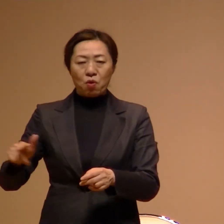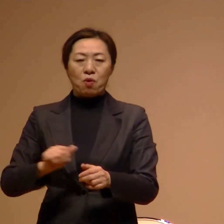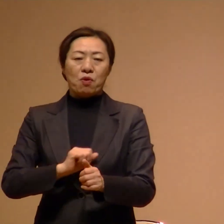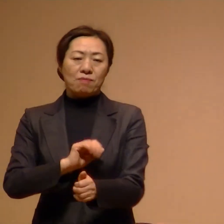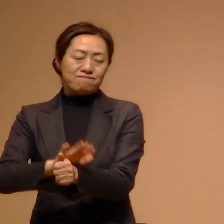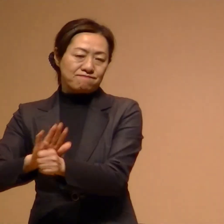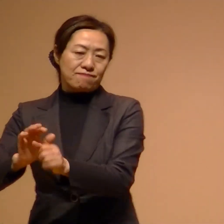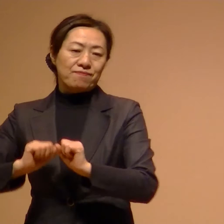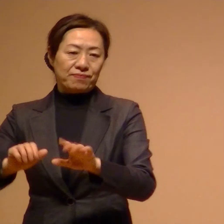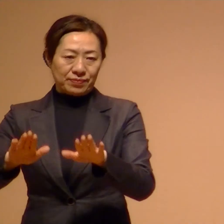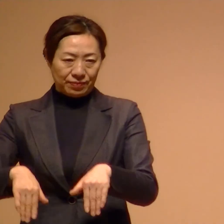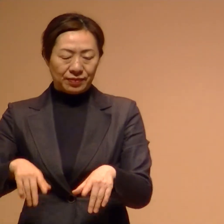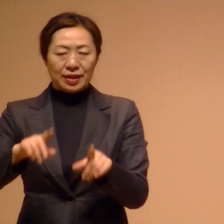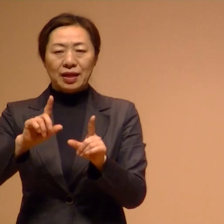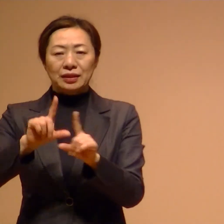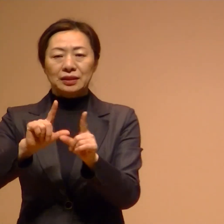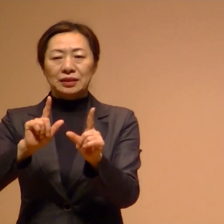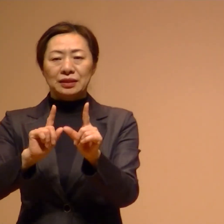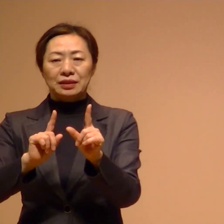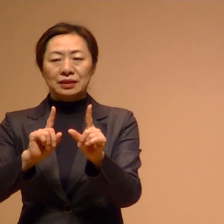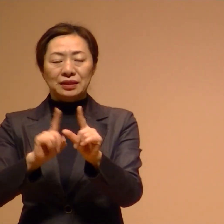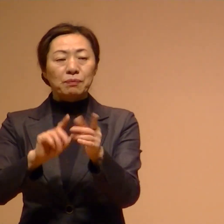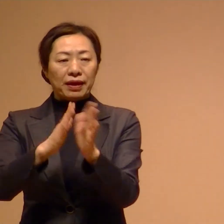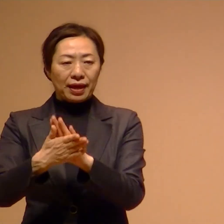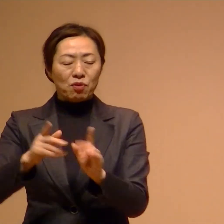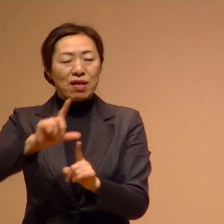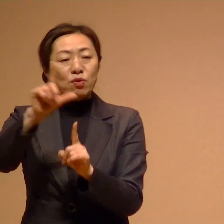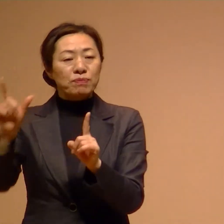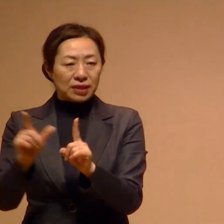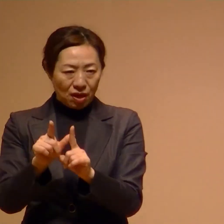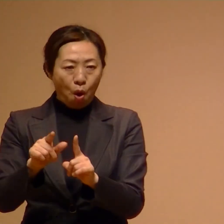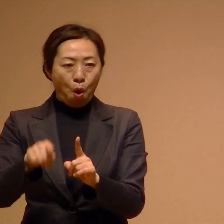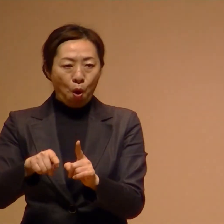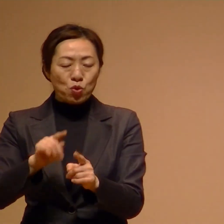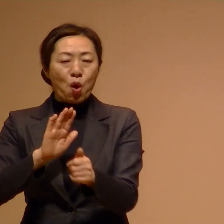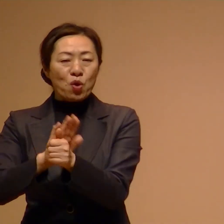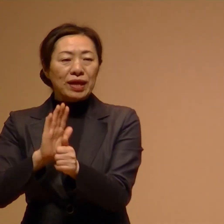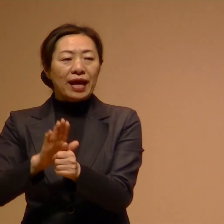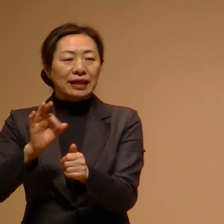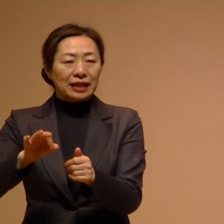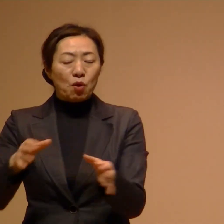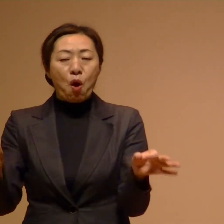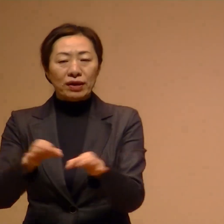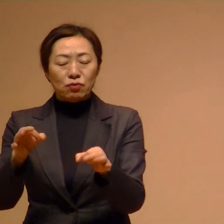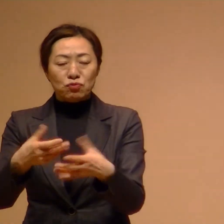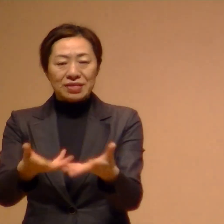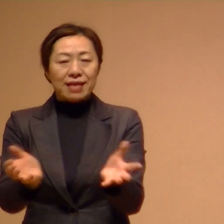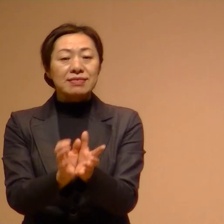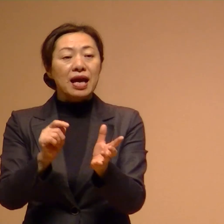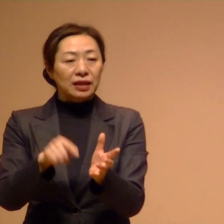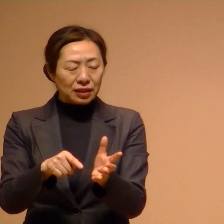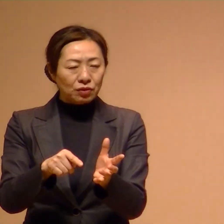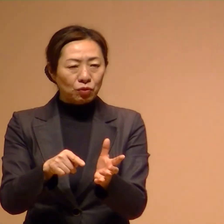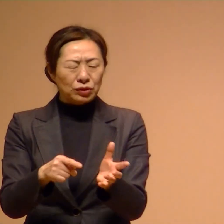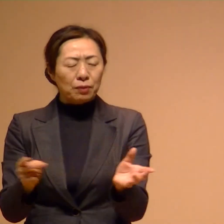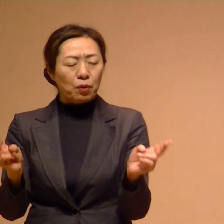の NPO 活動支援金寄付団体にも採択されました。